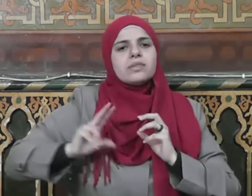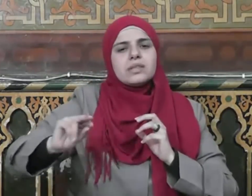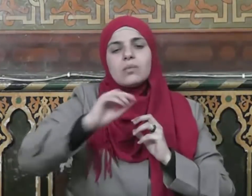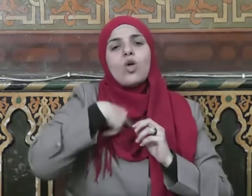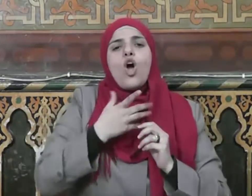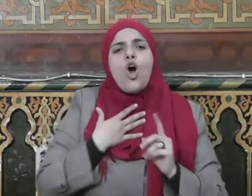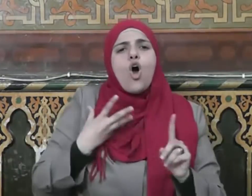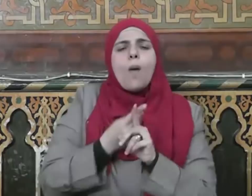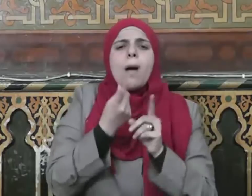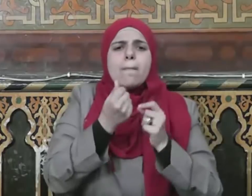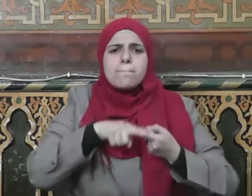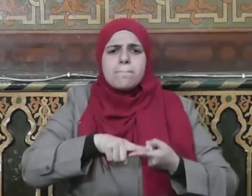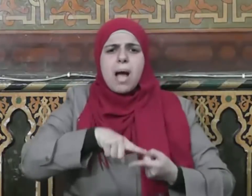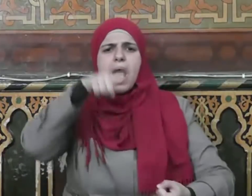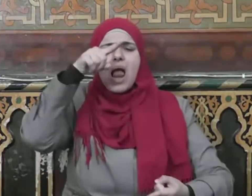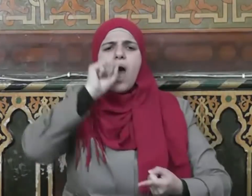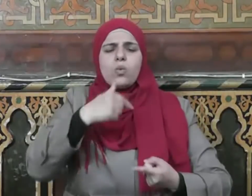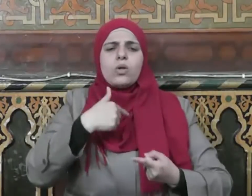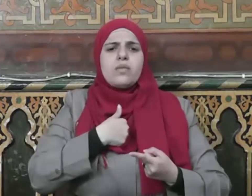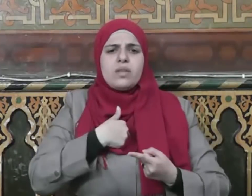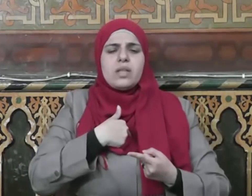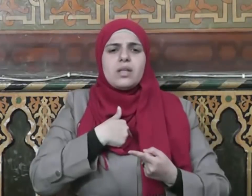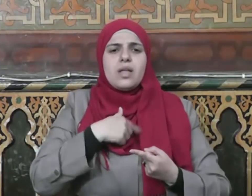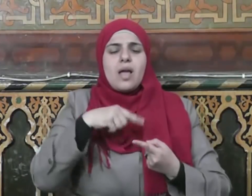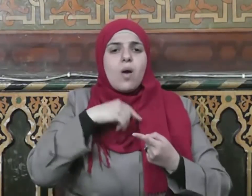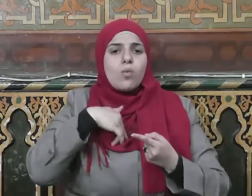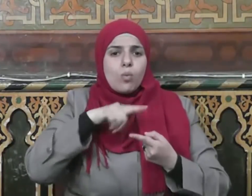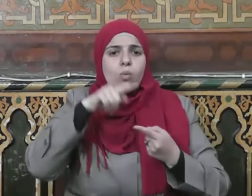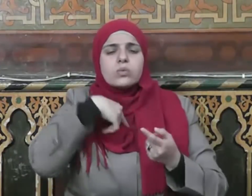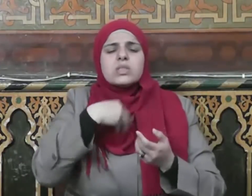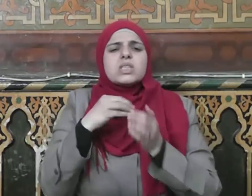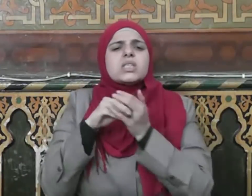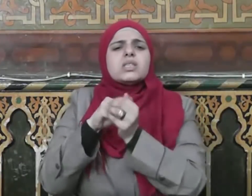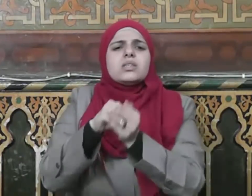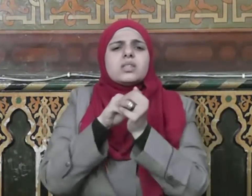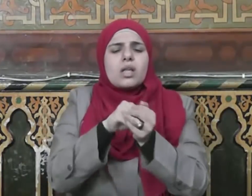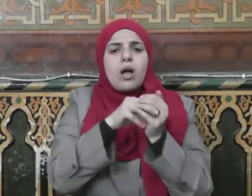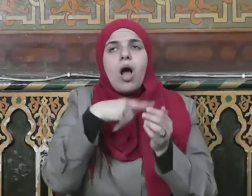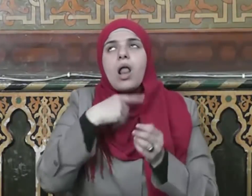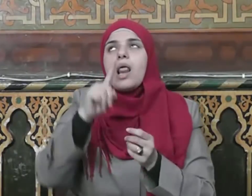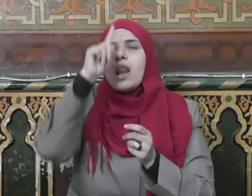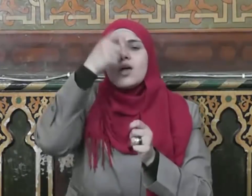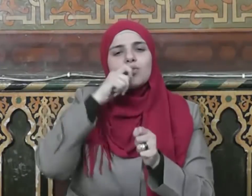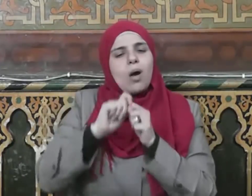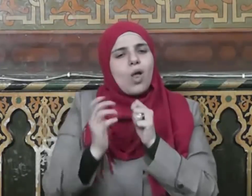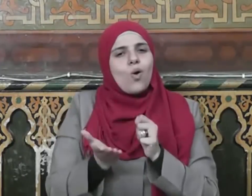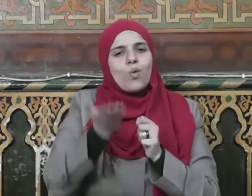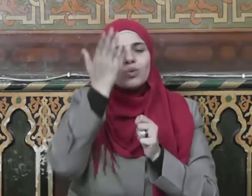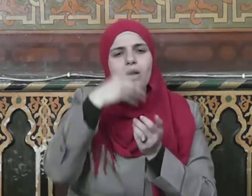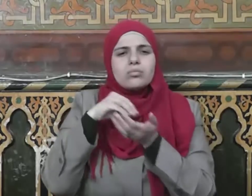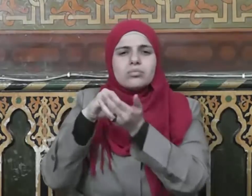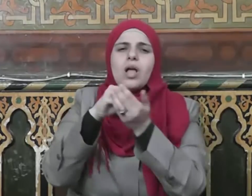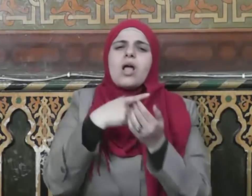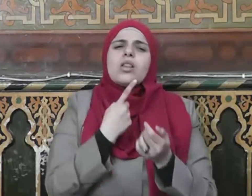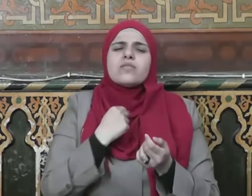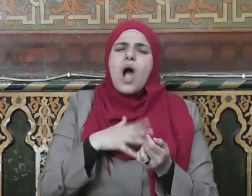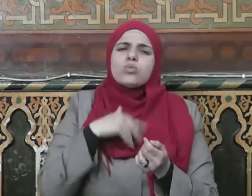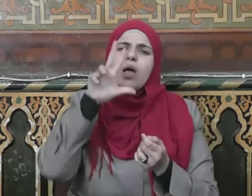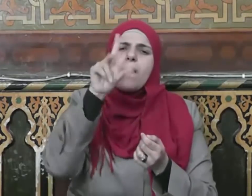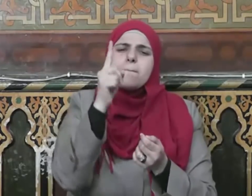إلي بيرحاء، وإنها صدقة لله تعالى أرجو برها وذخرها